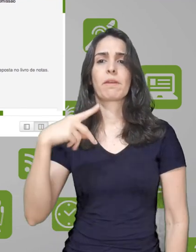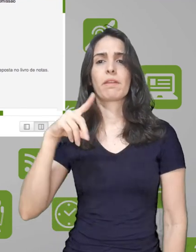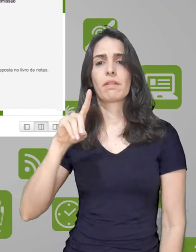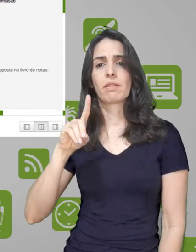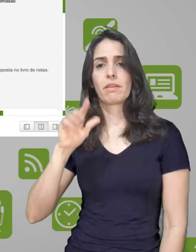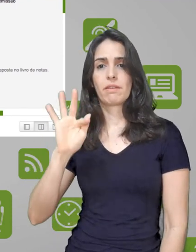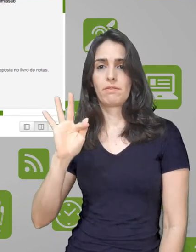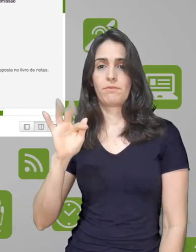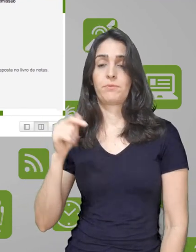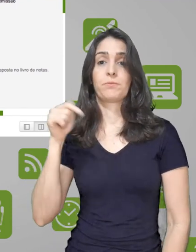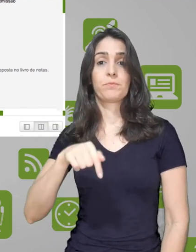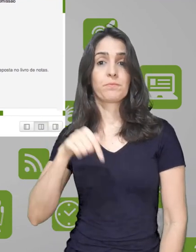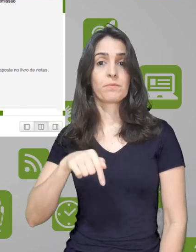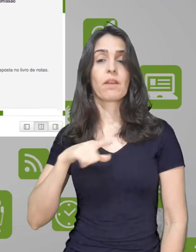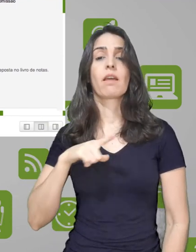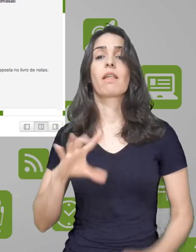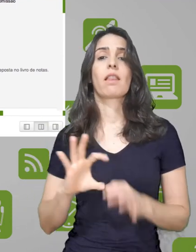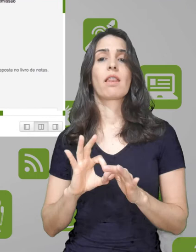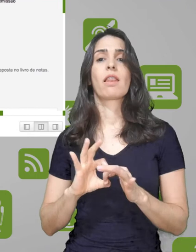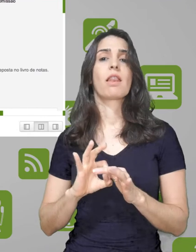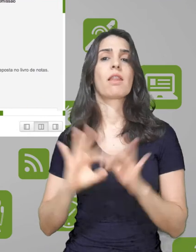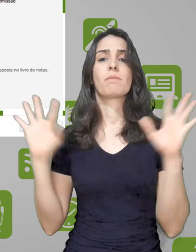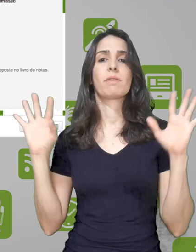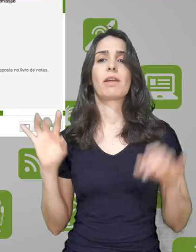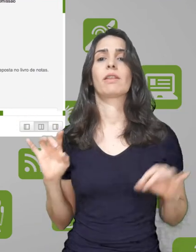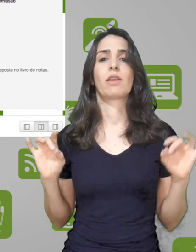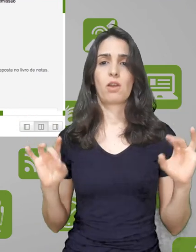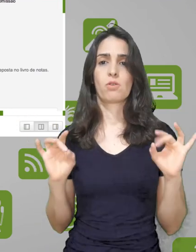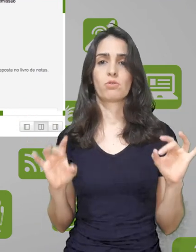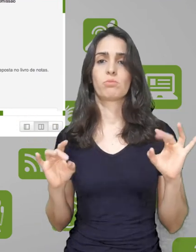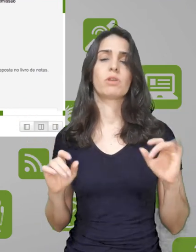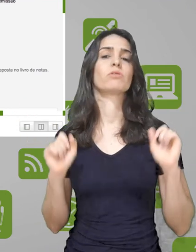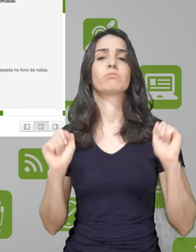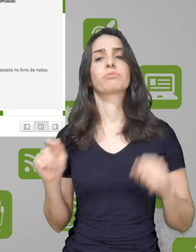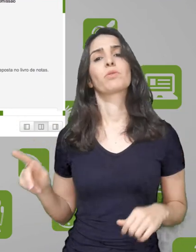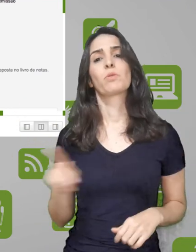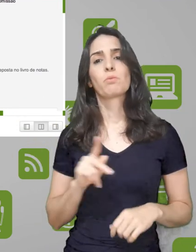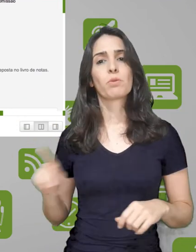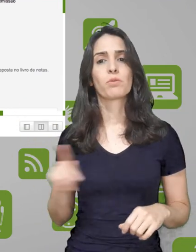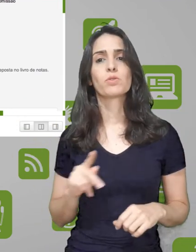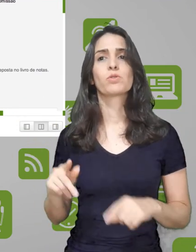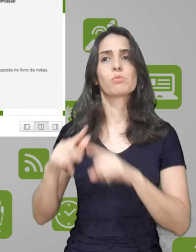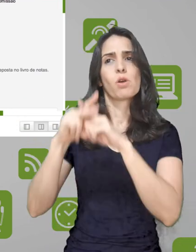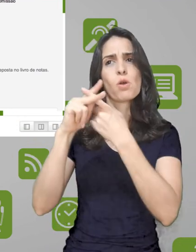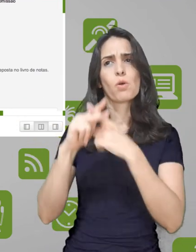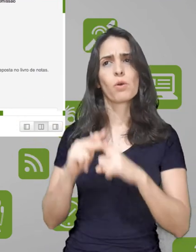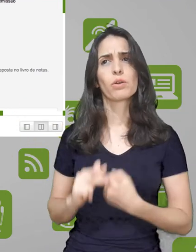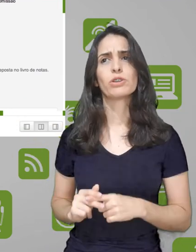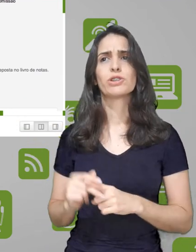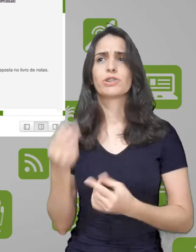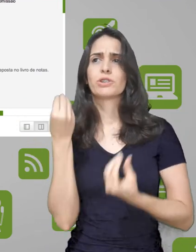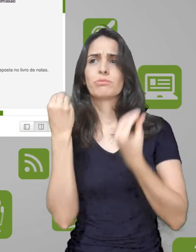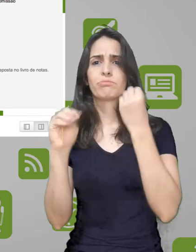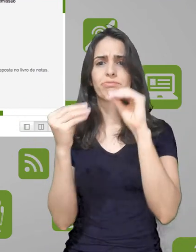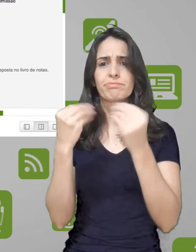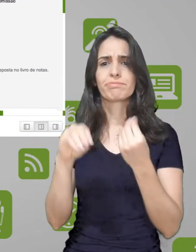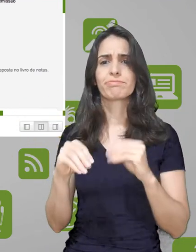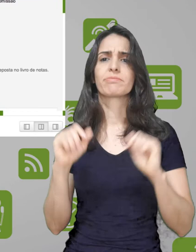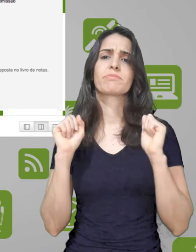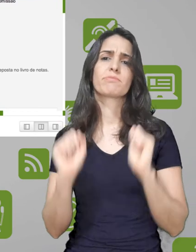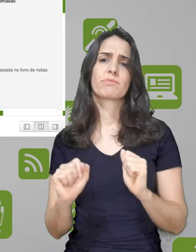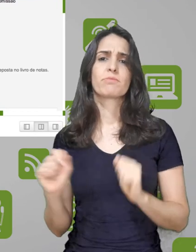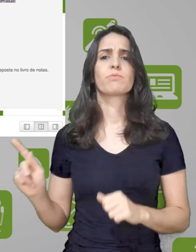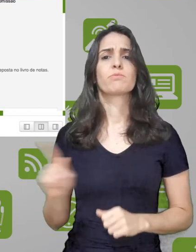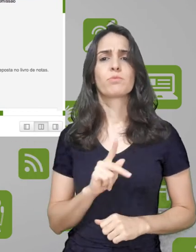PDF que Nessa versão aqui ela está habilitada automaticamente para uso dos professores né de